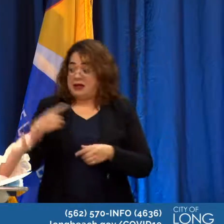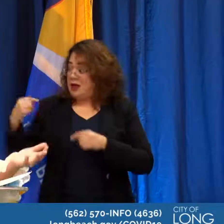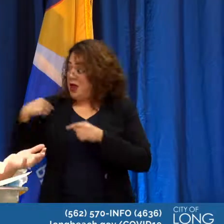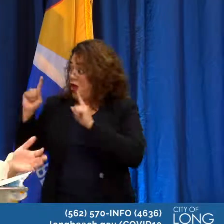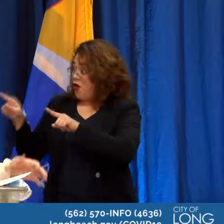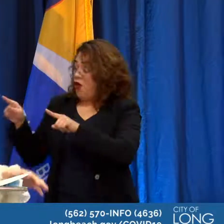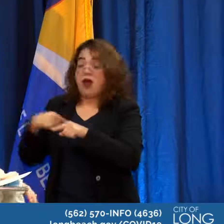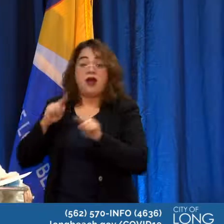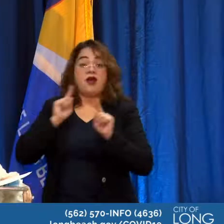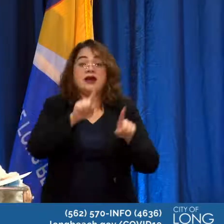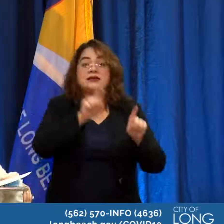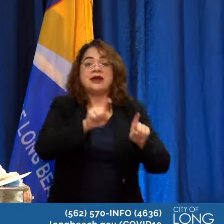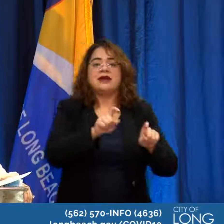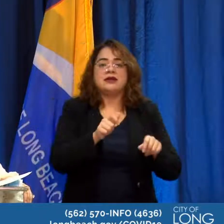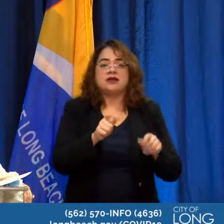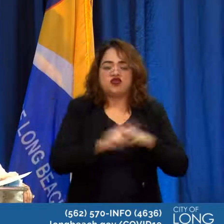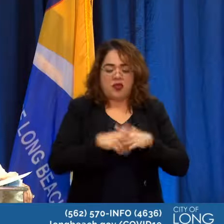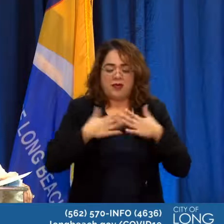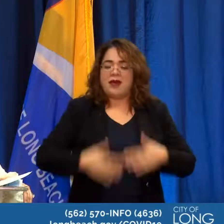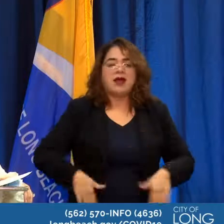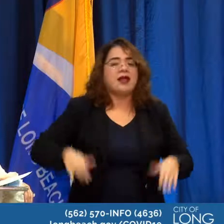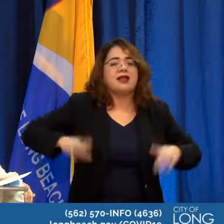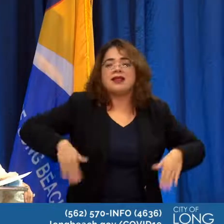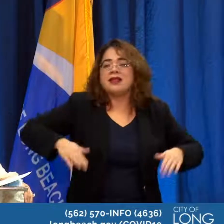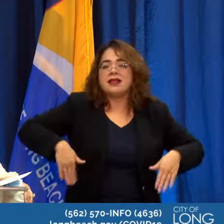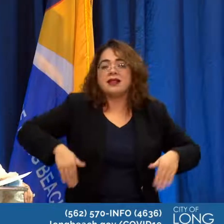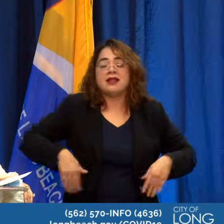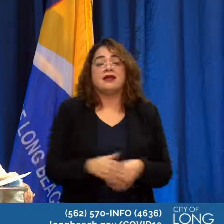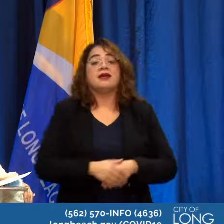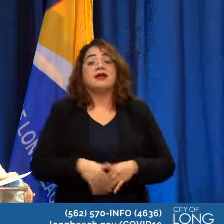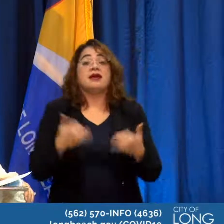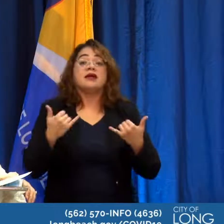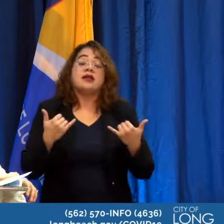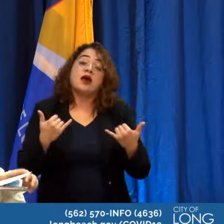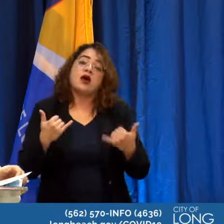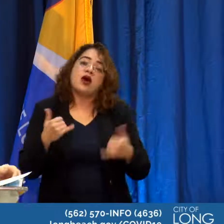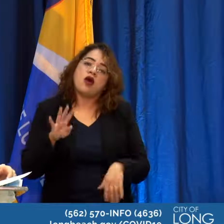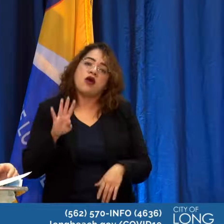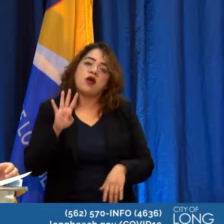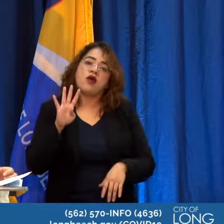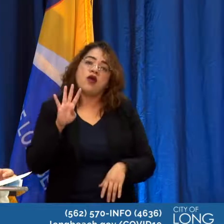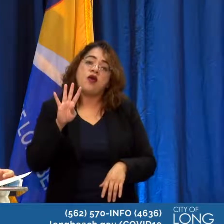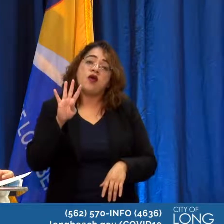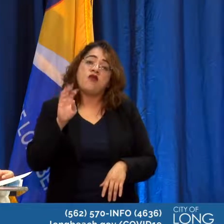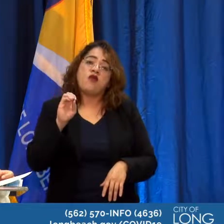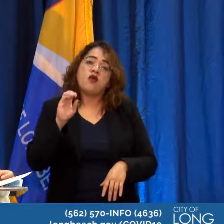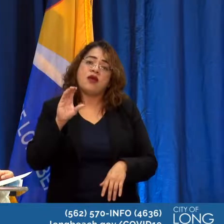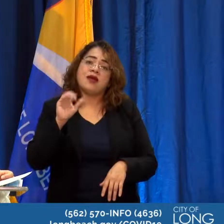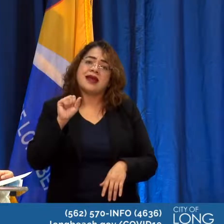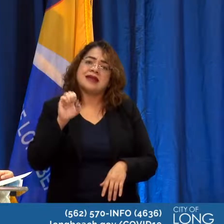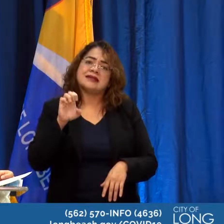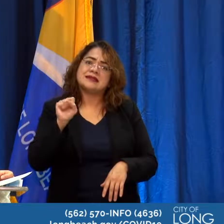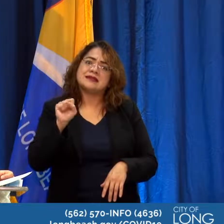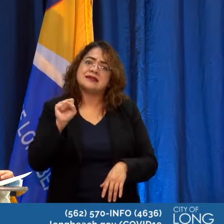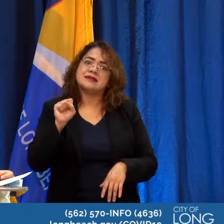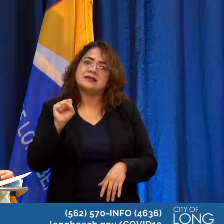principios de noviembre estábamos a 40 casos y ahora estamos a 190